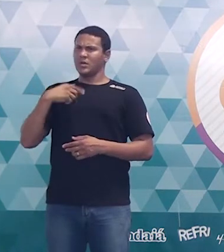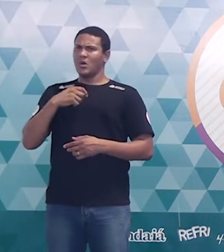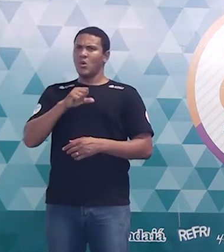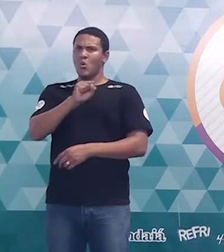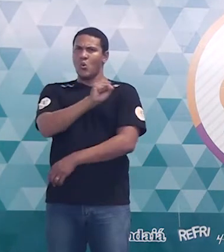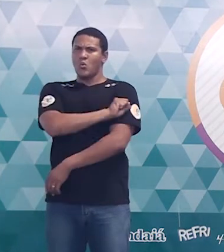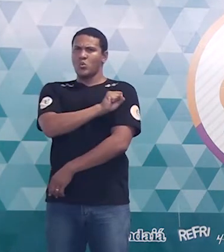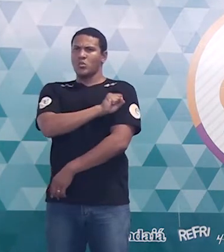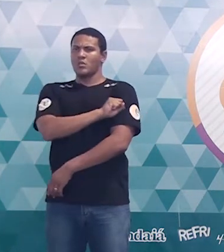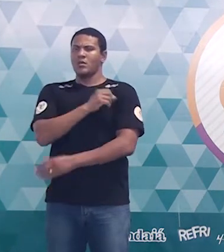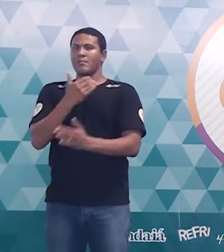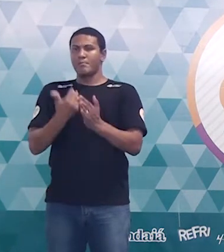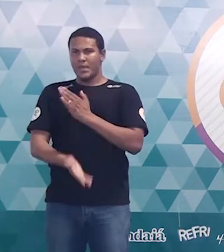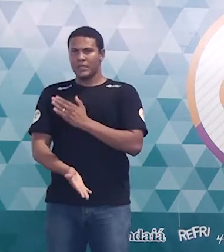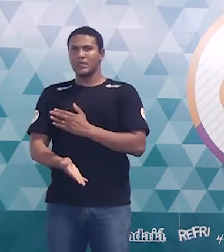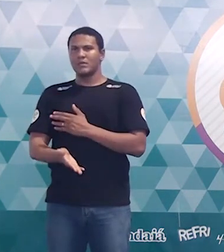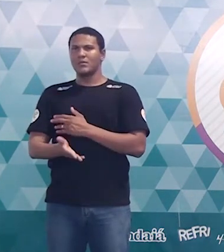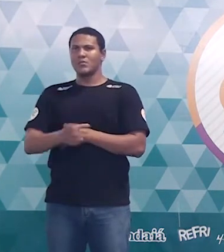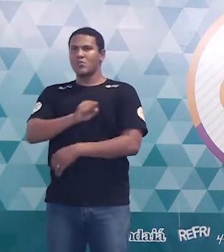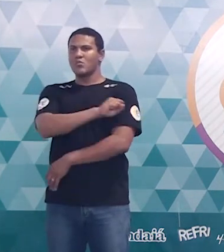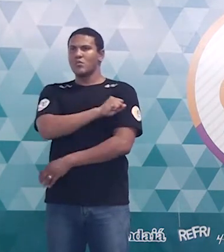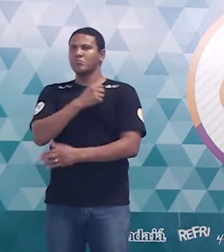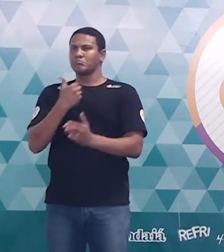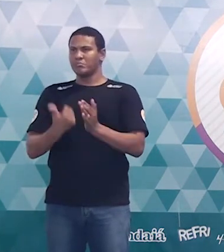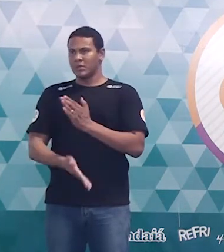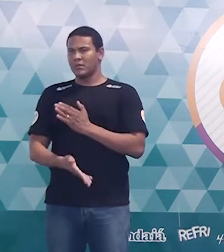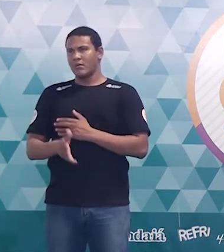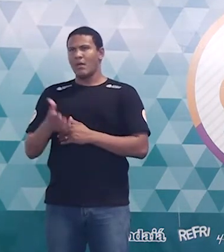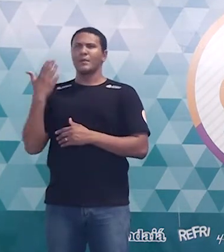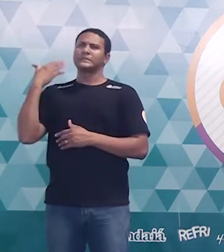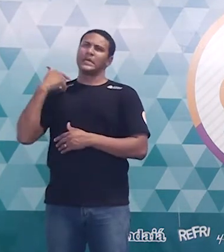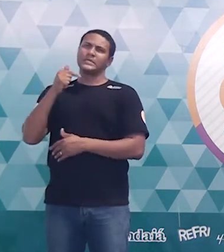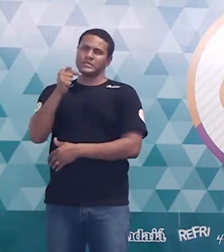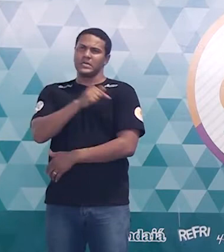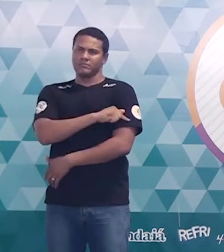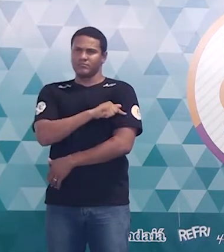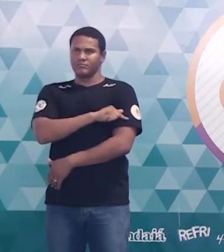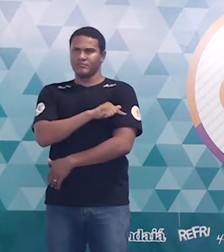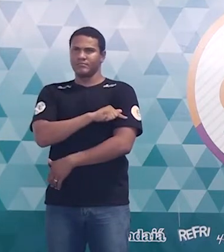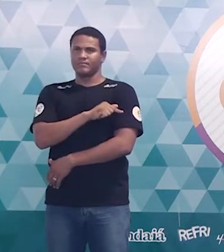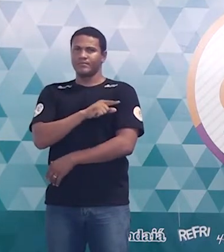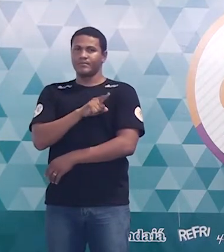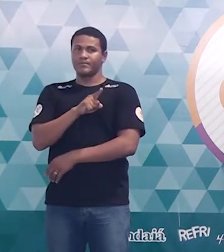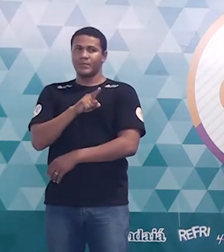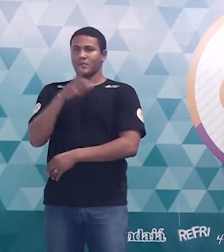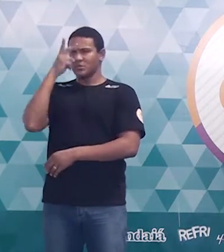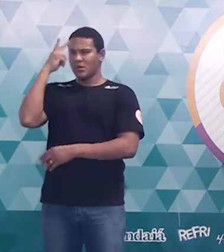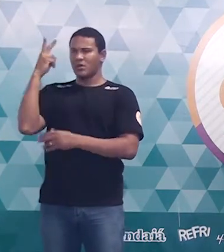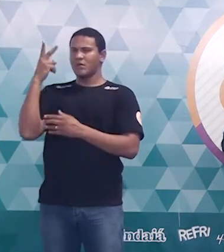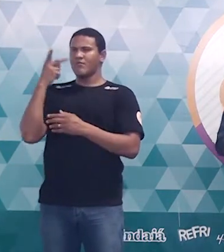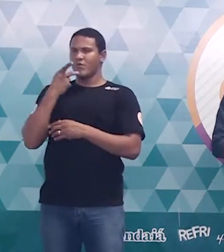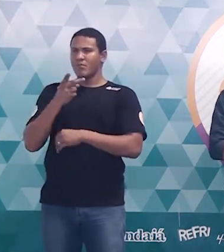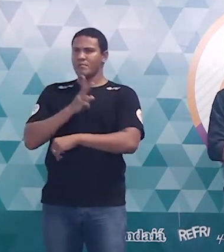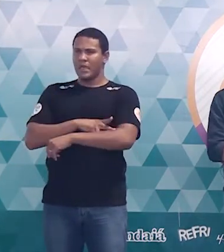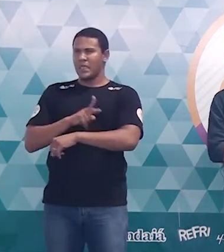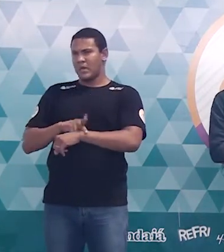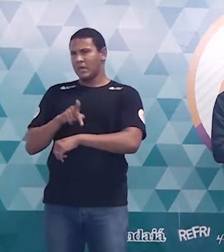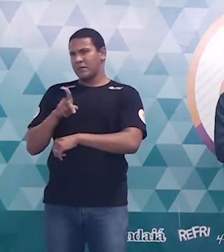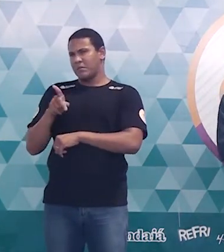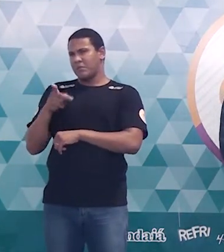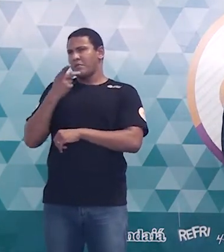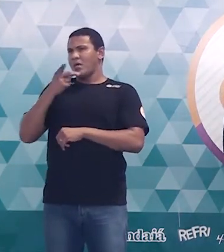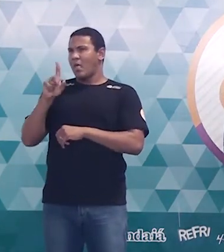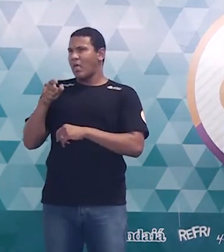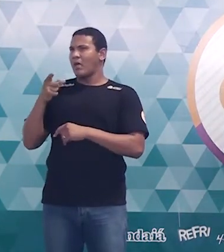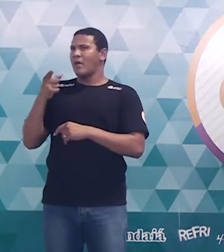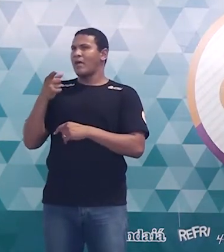8º ano, na minha época, na 7ª série. Tá? Os pedagogos dizem que é errado eu falar isso para os meus alunos, dizer